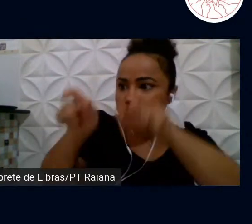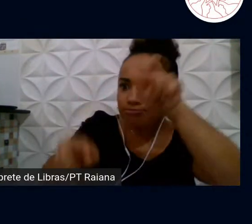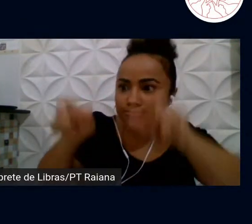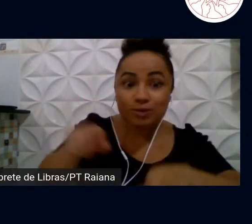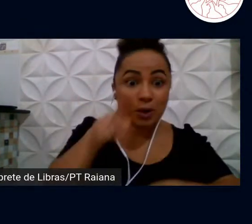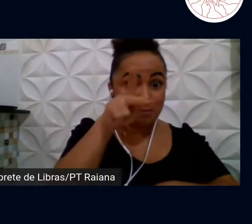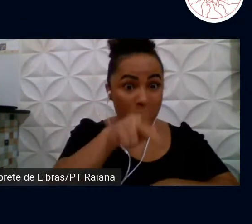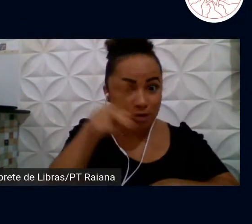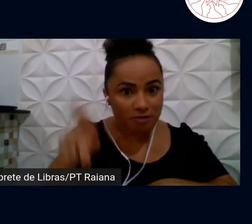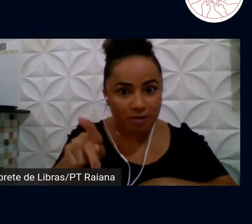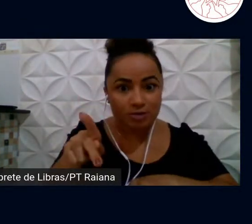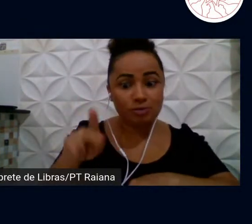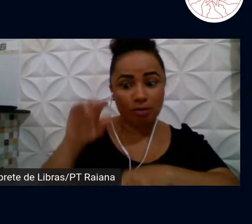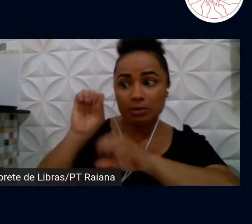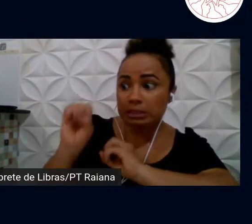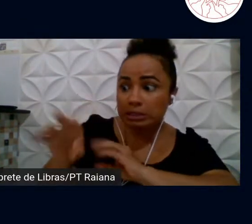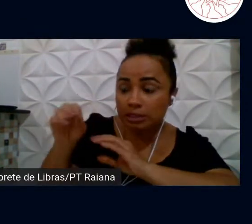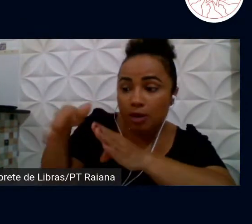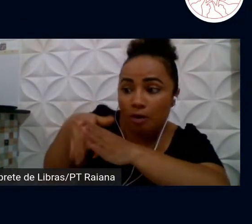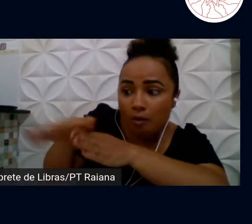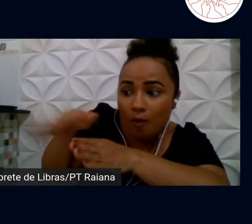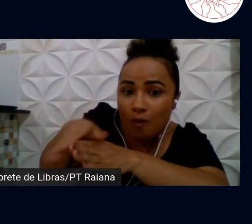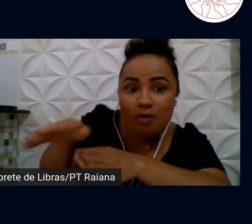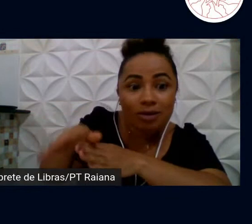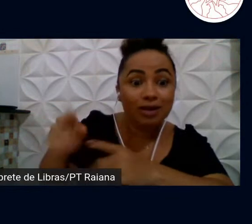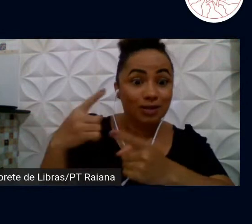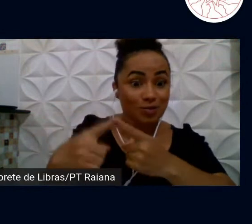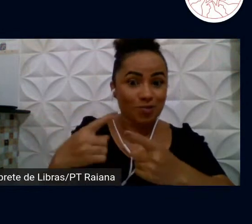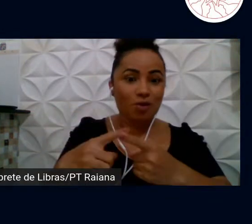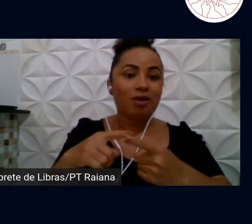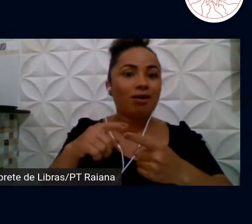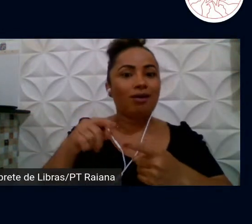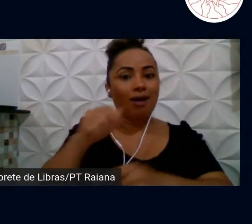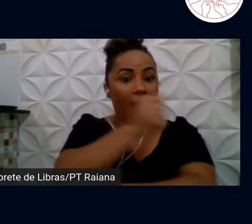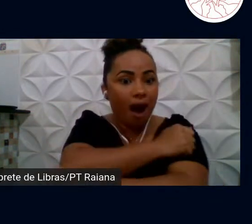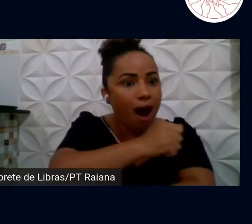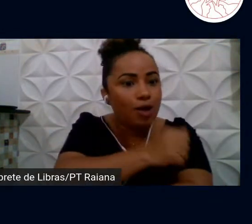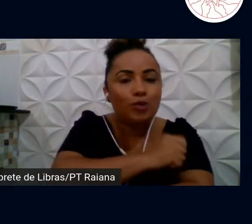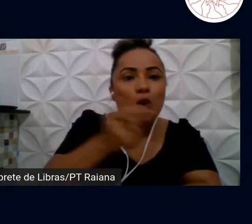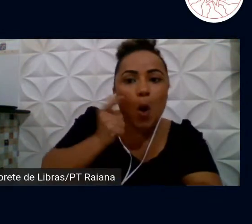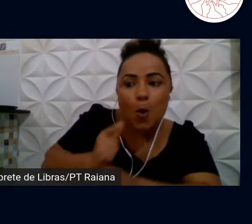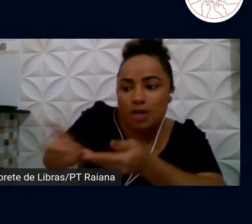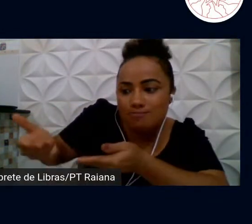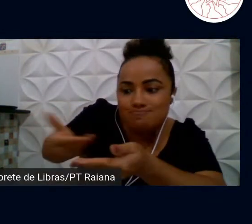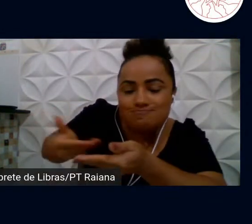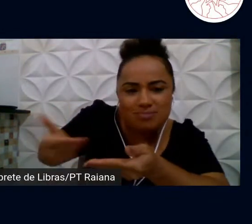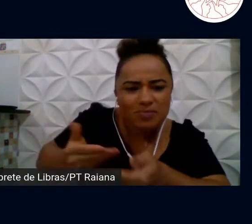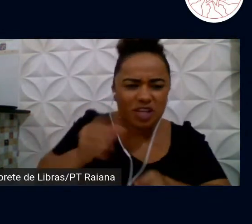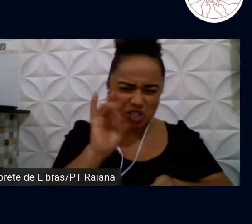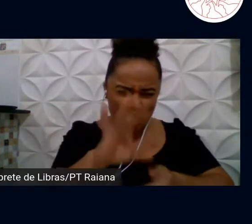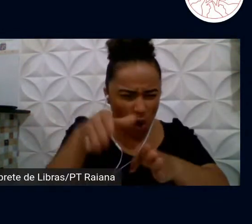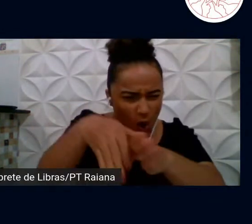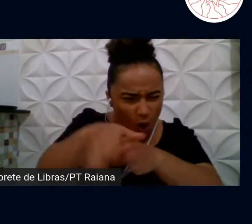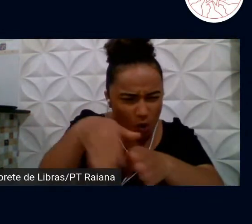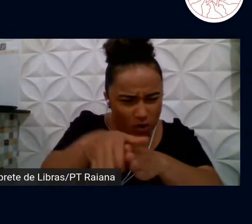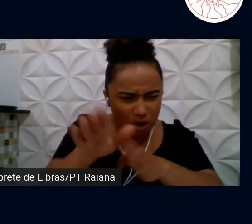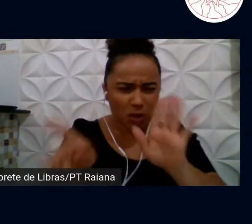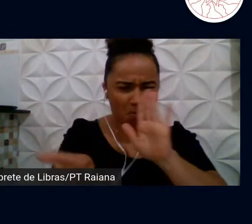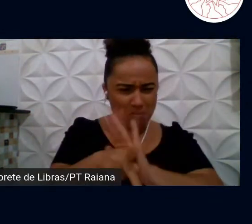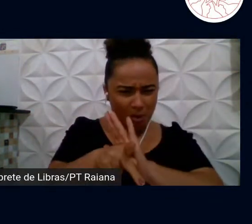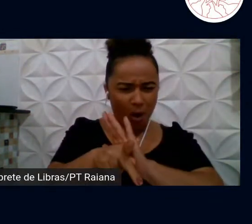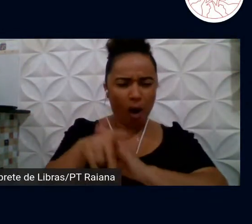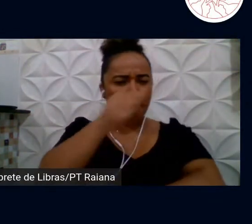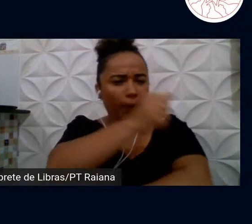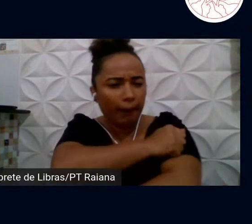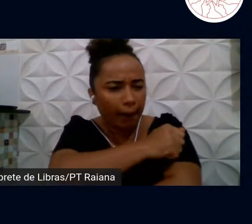a a fazer com que o aluno tem acesso. Então, ela não é um um eh orientações somente para o para o conjunto de